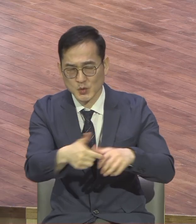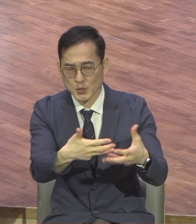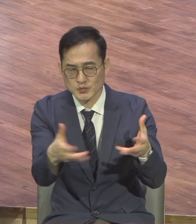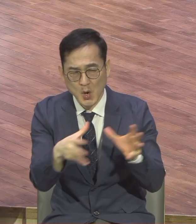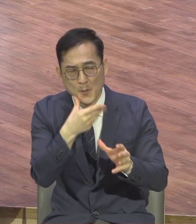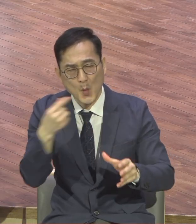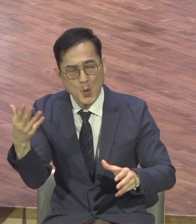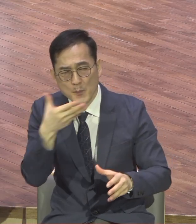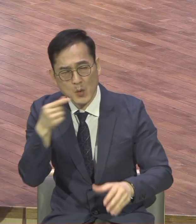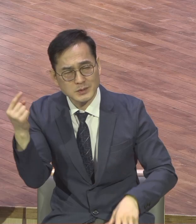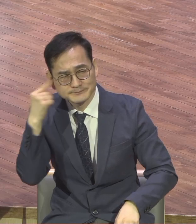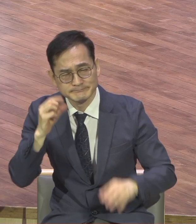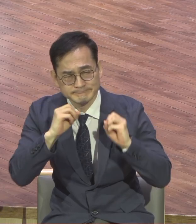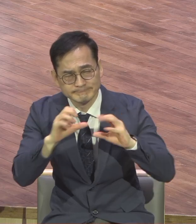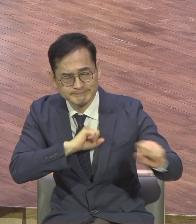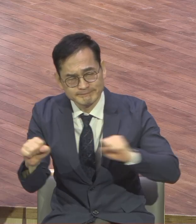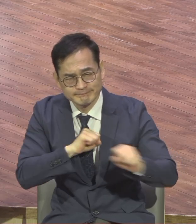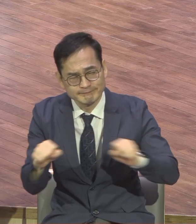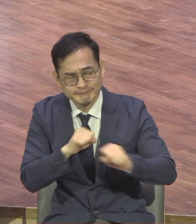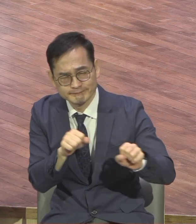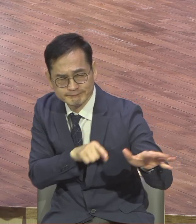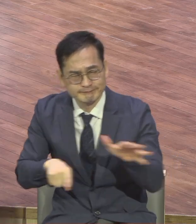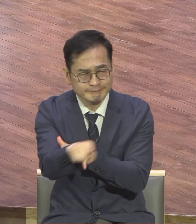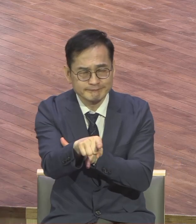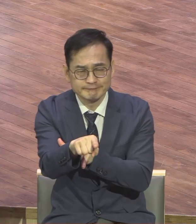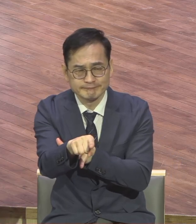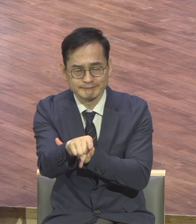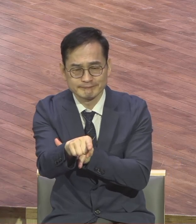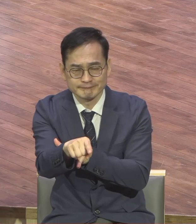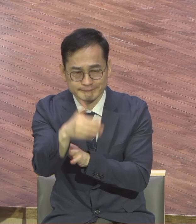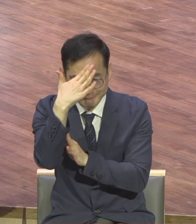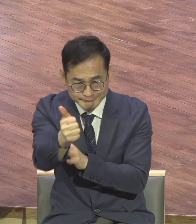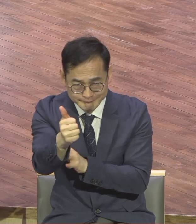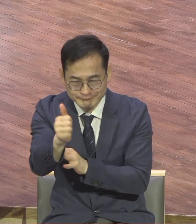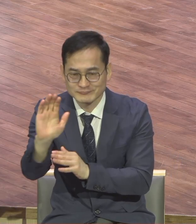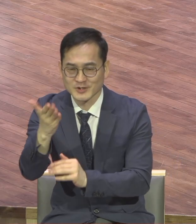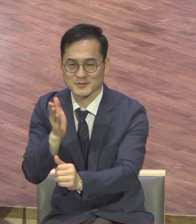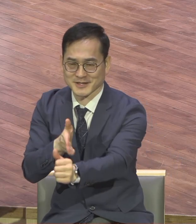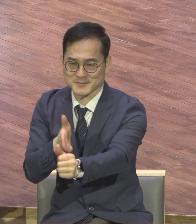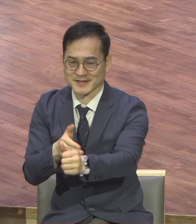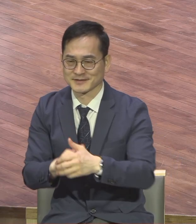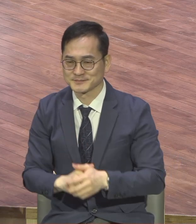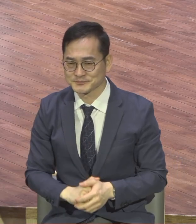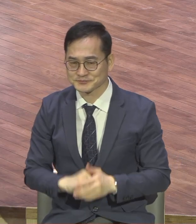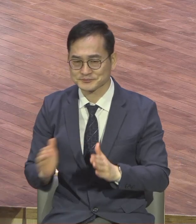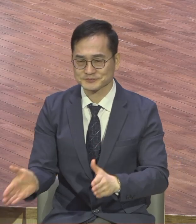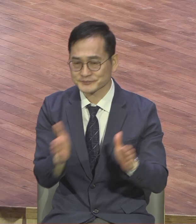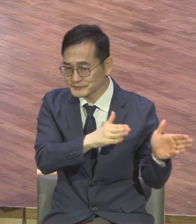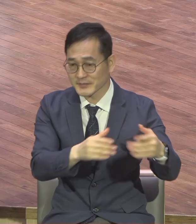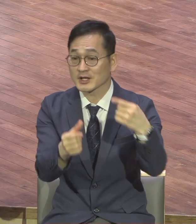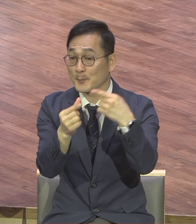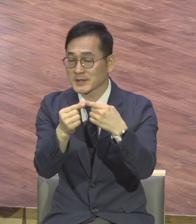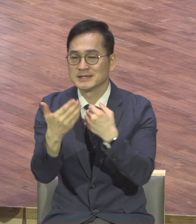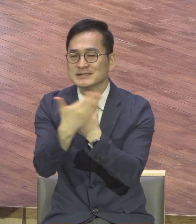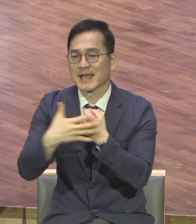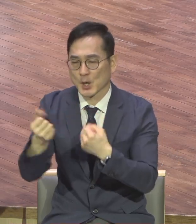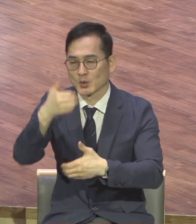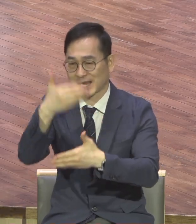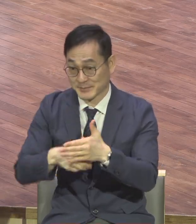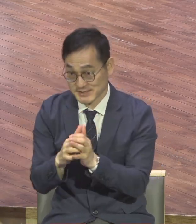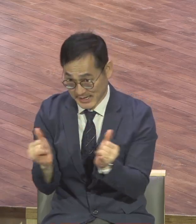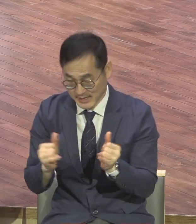복음화의 작품을 남기는 주역 되기를 주님으로 축복합니다. 그럼 첫째로 은혜로 남은 자입니다. 1절 봅니다.